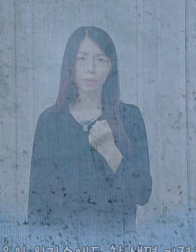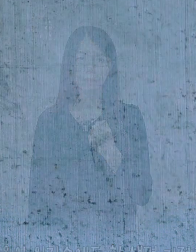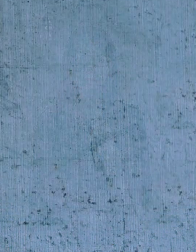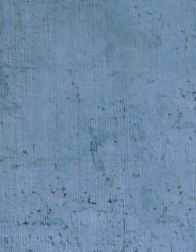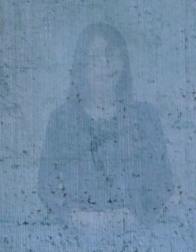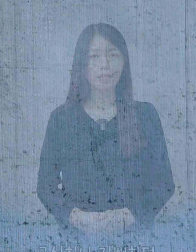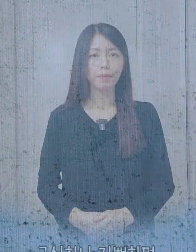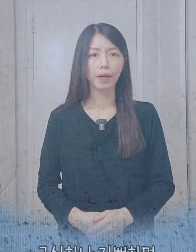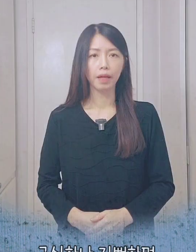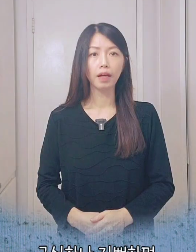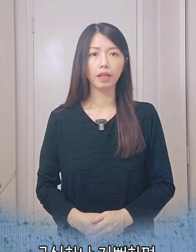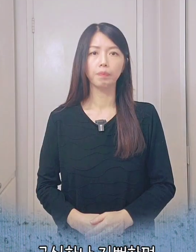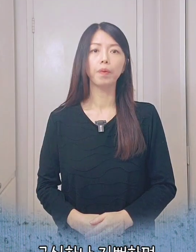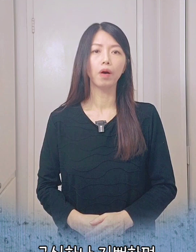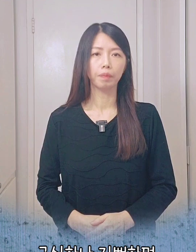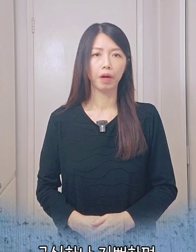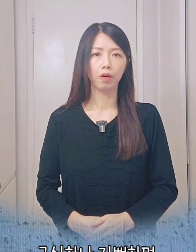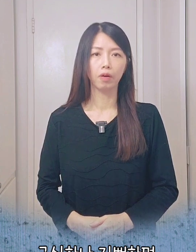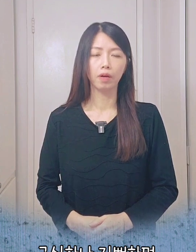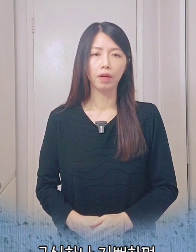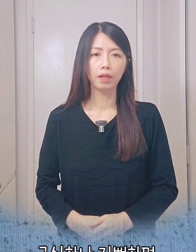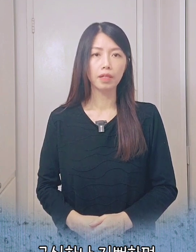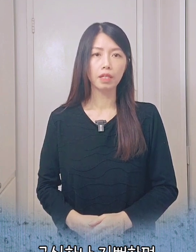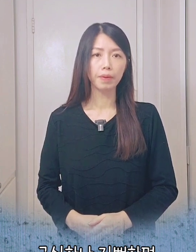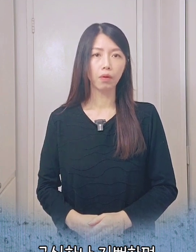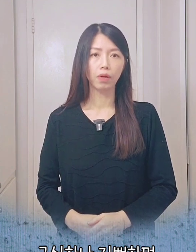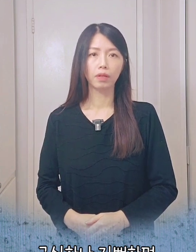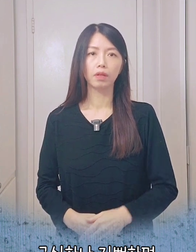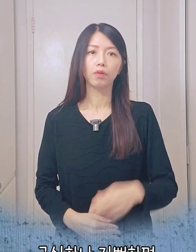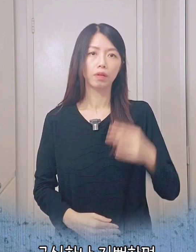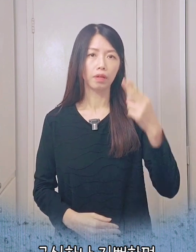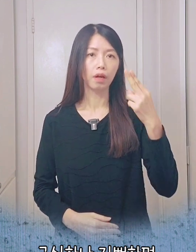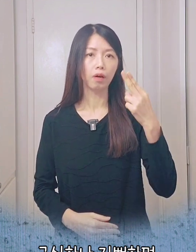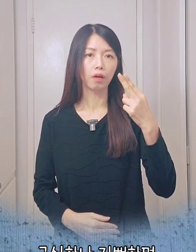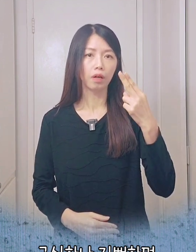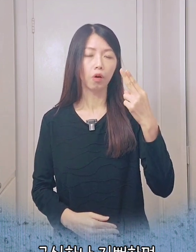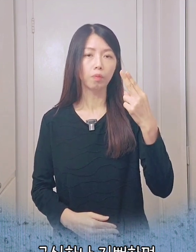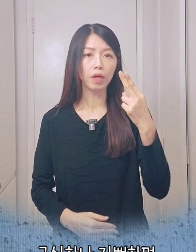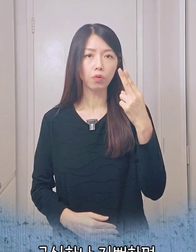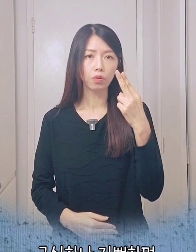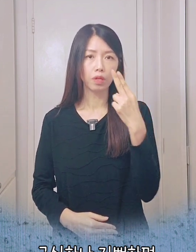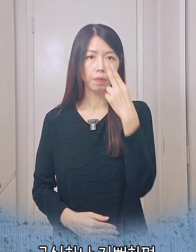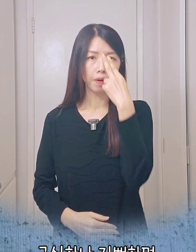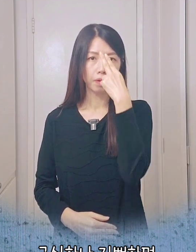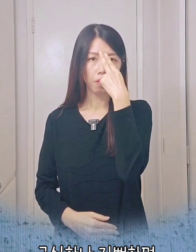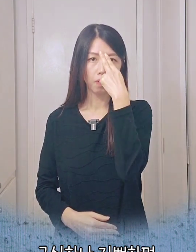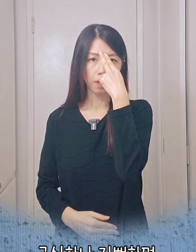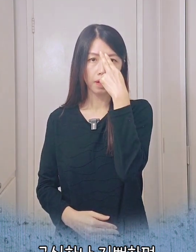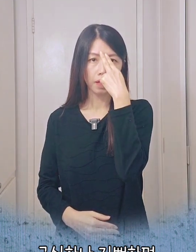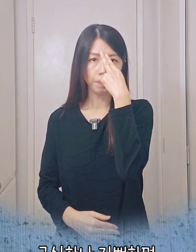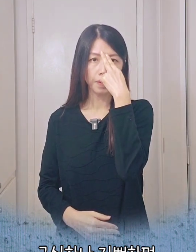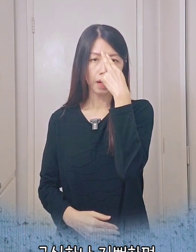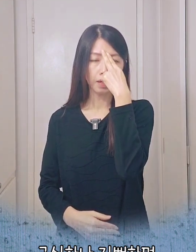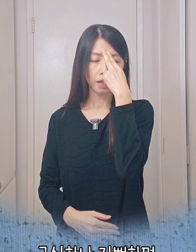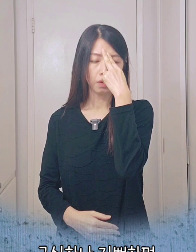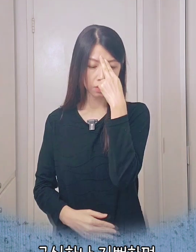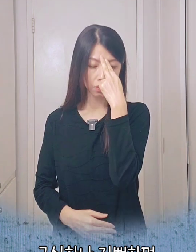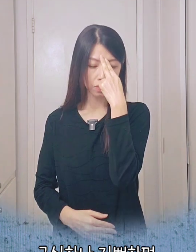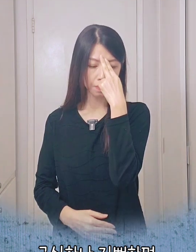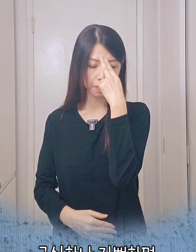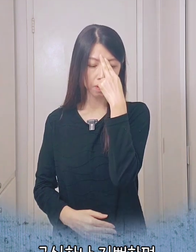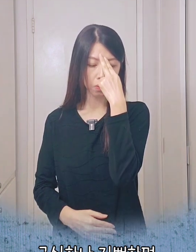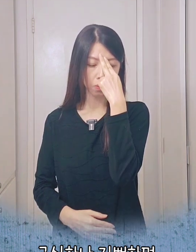가졌고, 근심하나 기뻐하며. 근심이라고 한 뜻의 수어는요, 검지하고 중지를 펴서 이 미간에